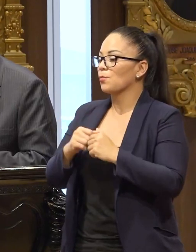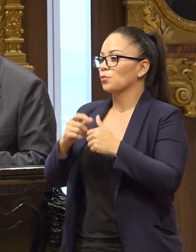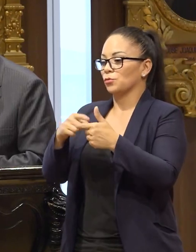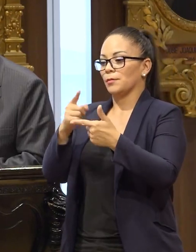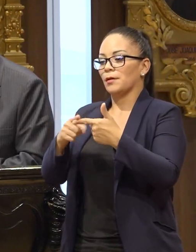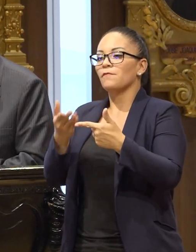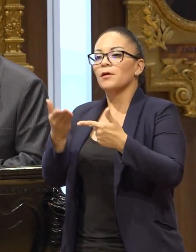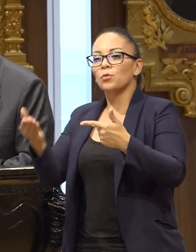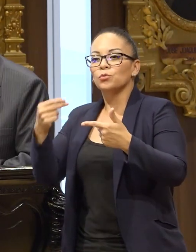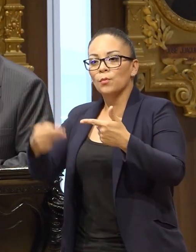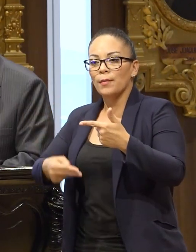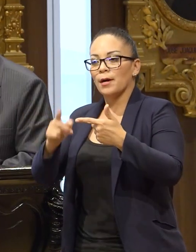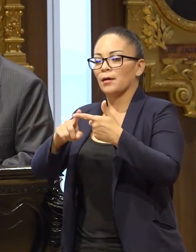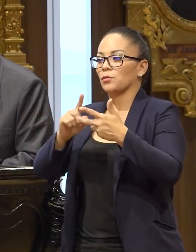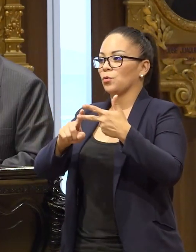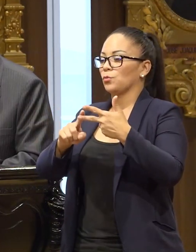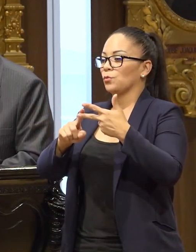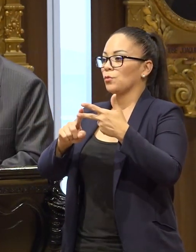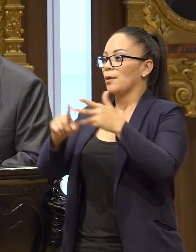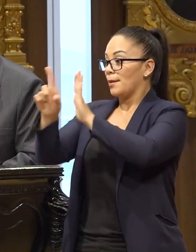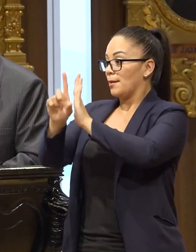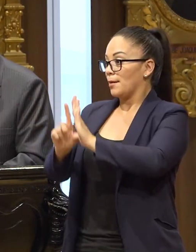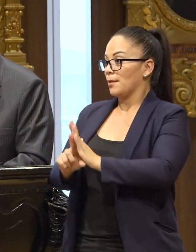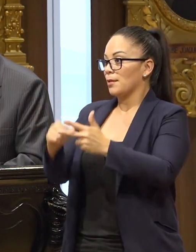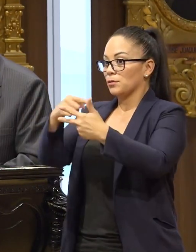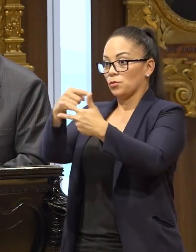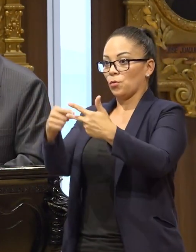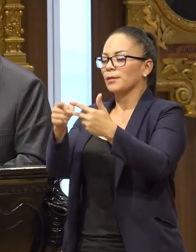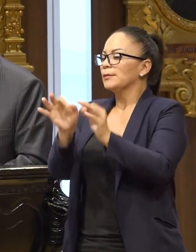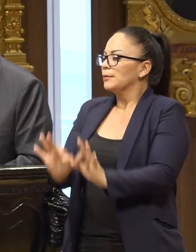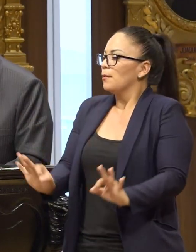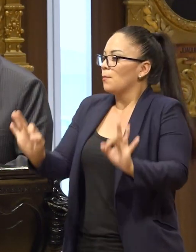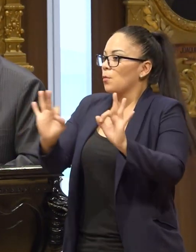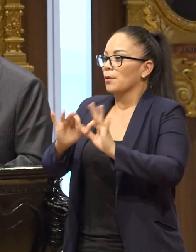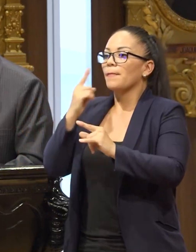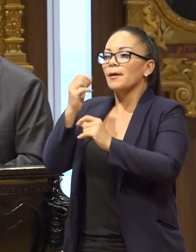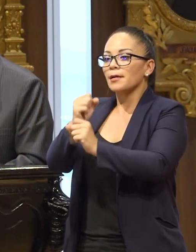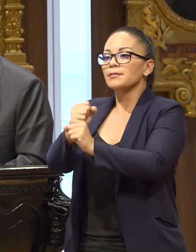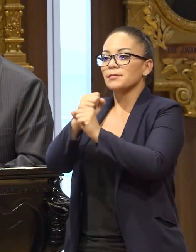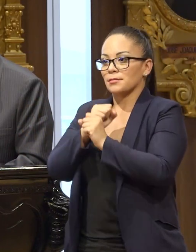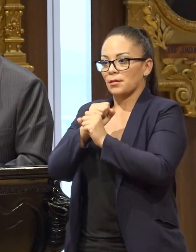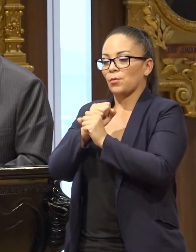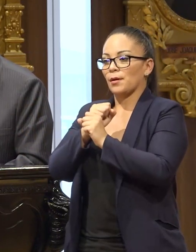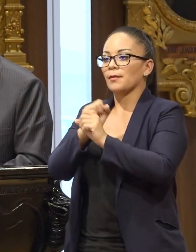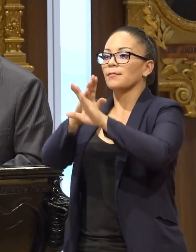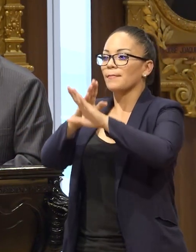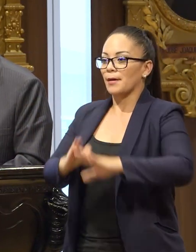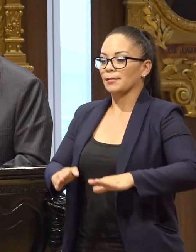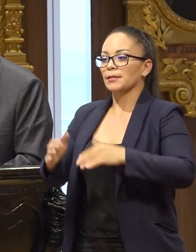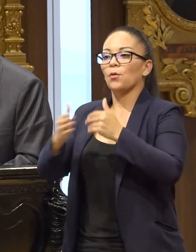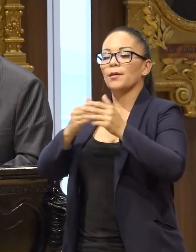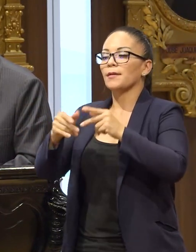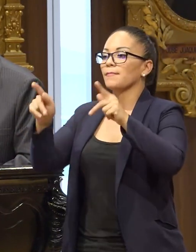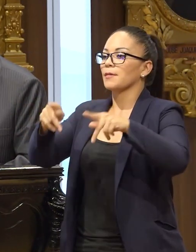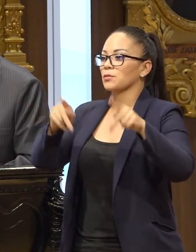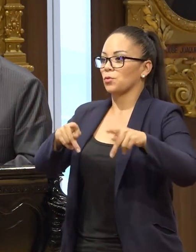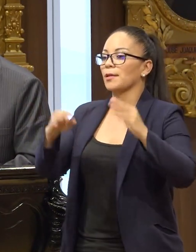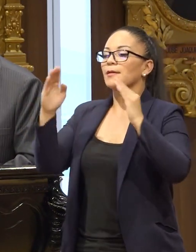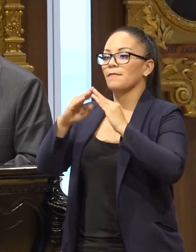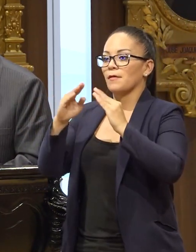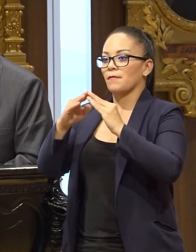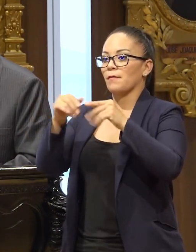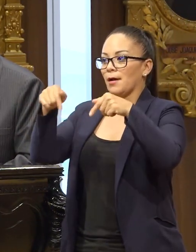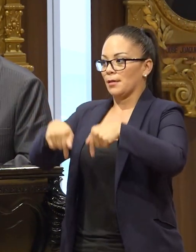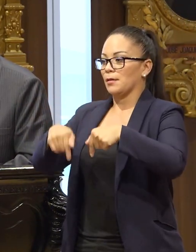en recurso humano y en legislación, es esencial para asegurarle la paz a cualquier persona que viva